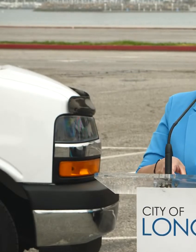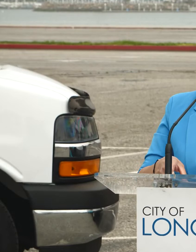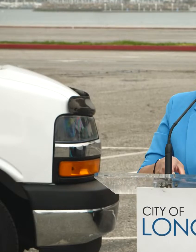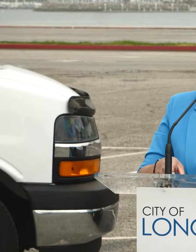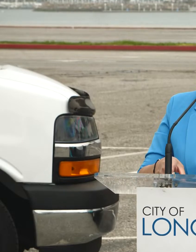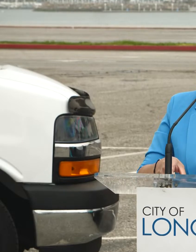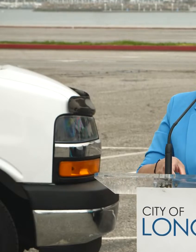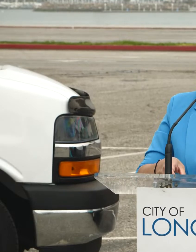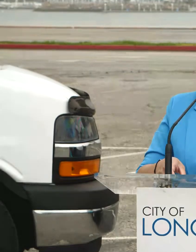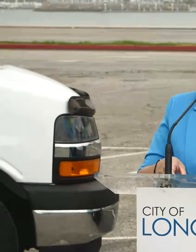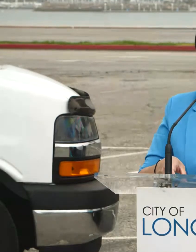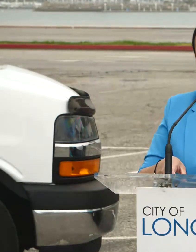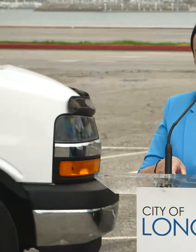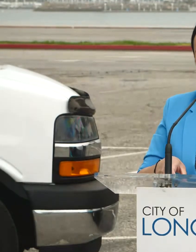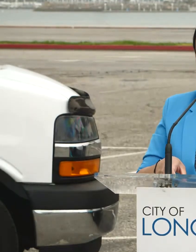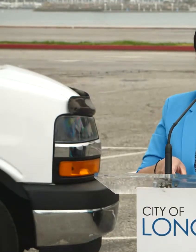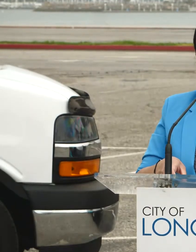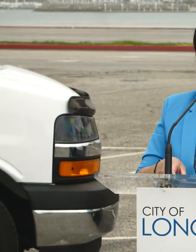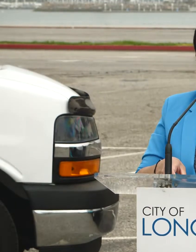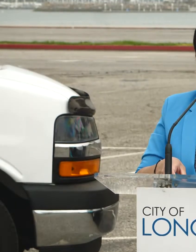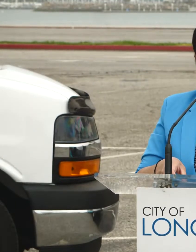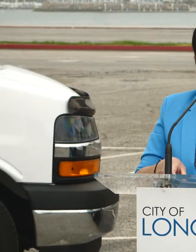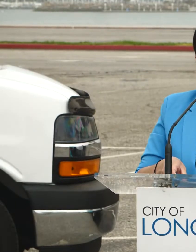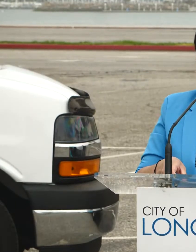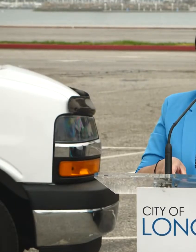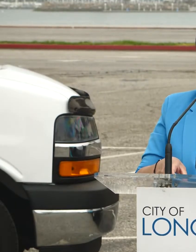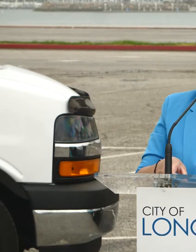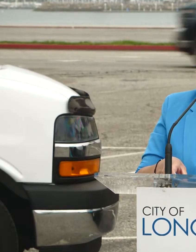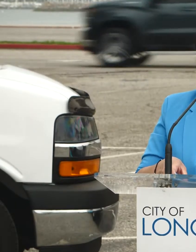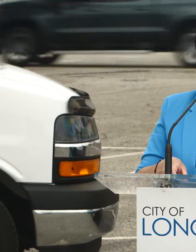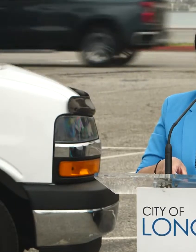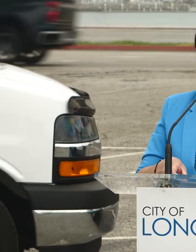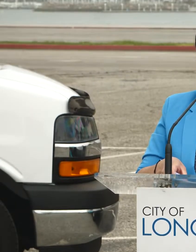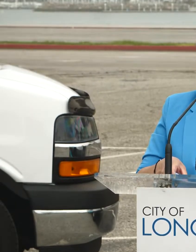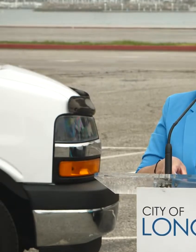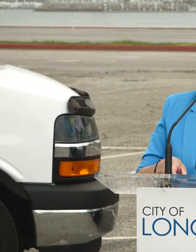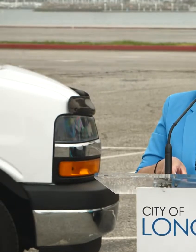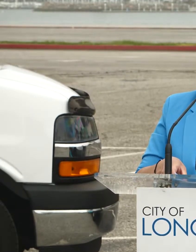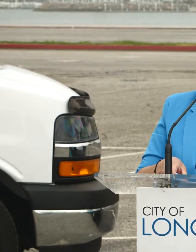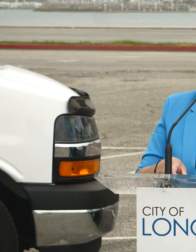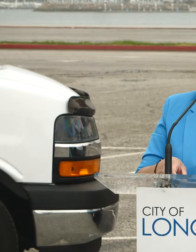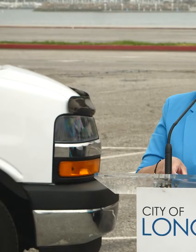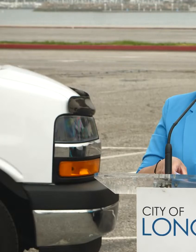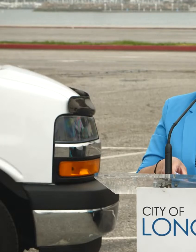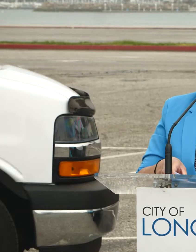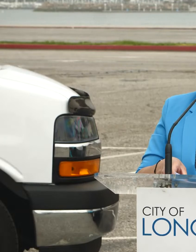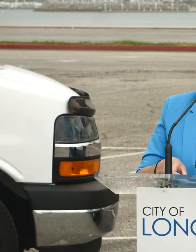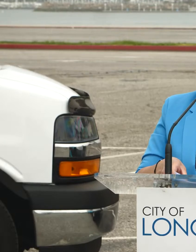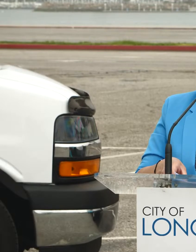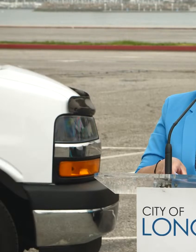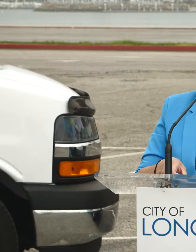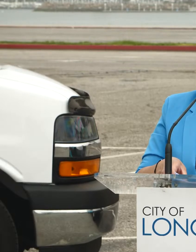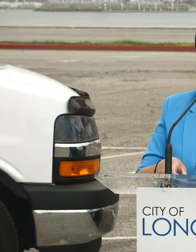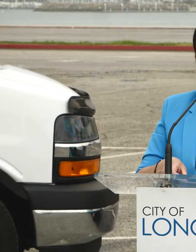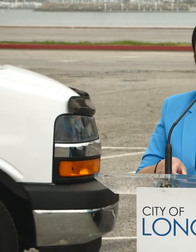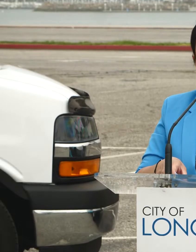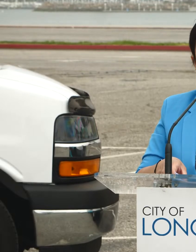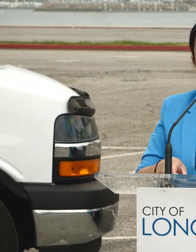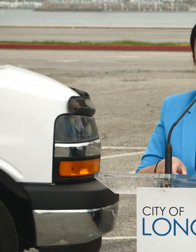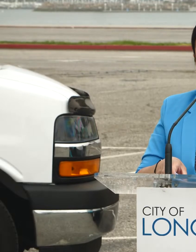sin hogar en el momento del conteo de 2023. El informe completo de 2023 está disponible